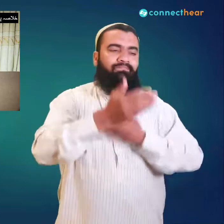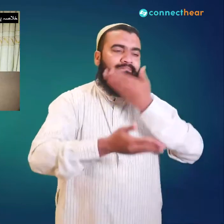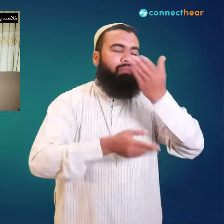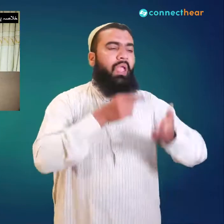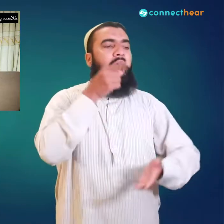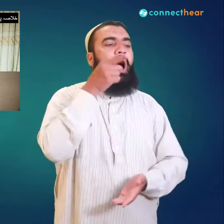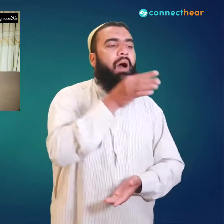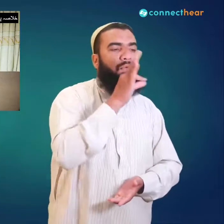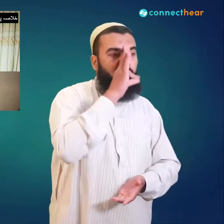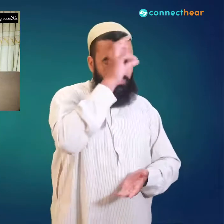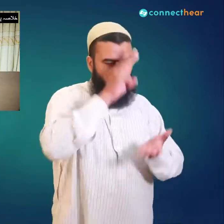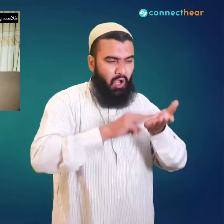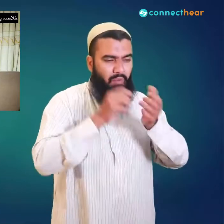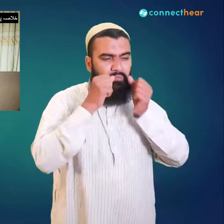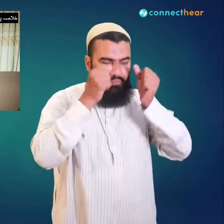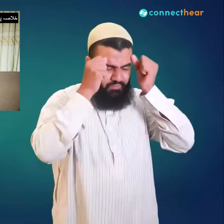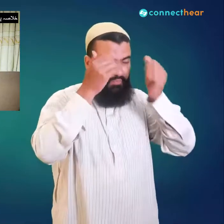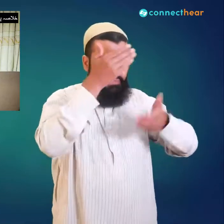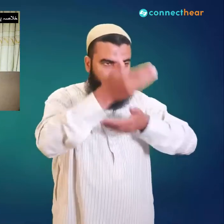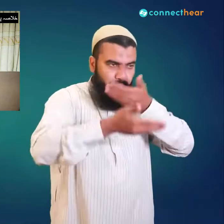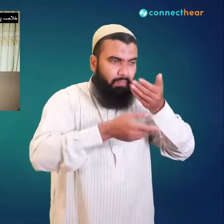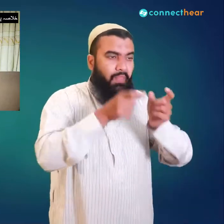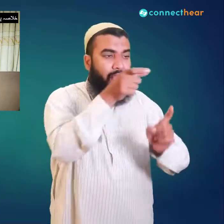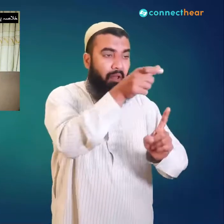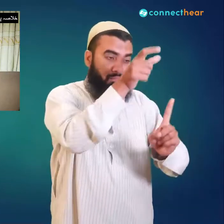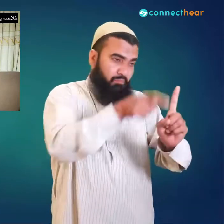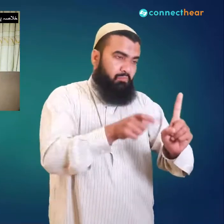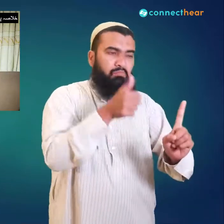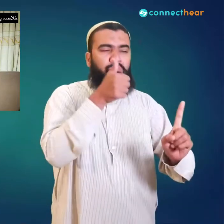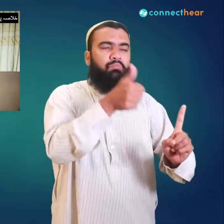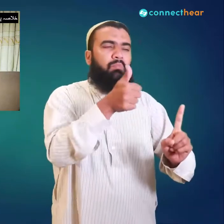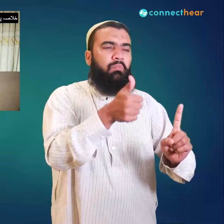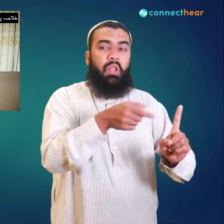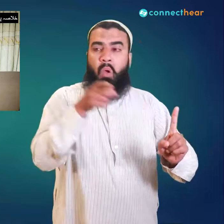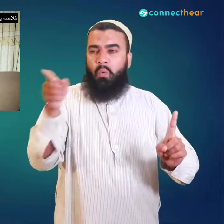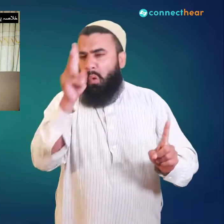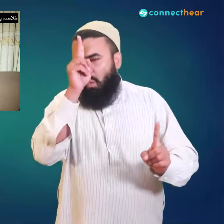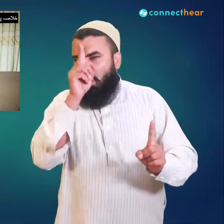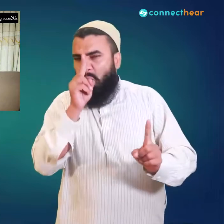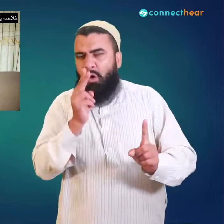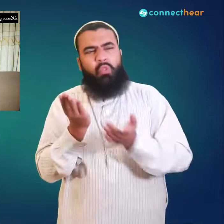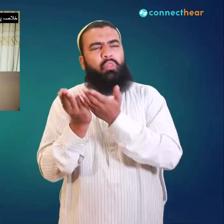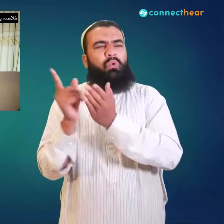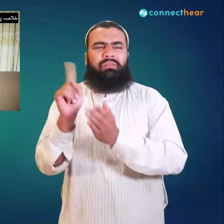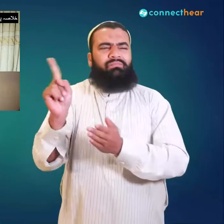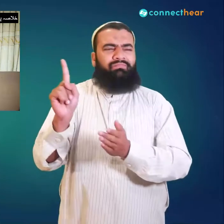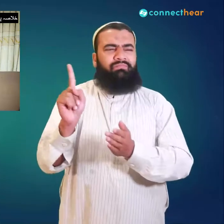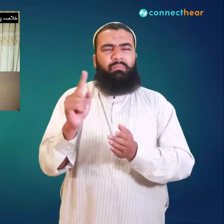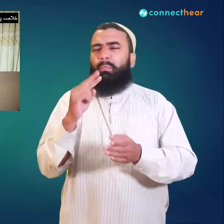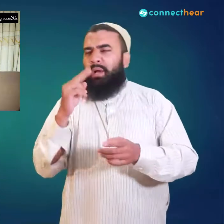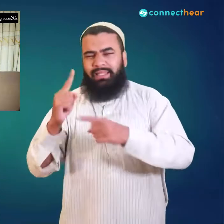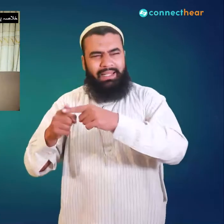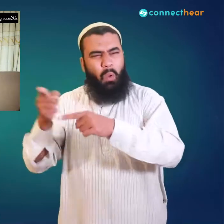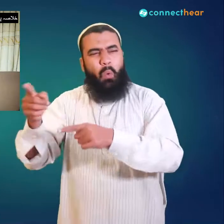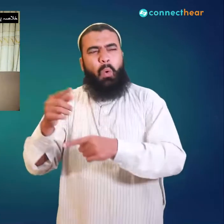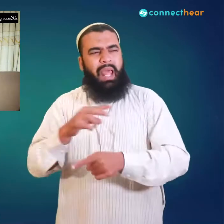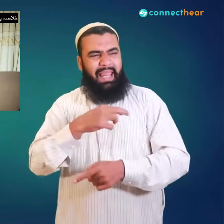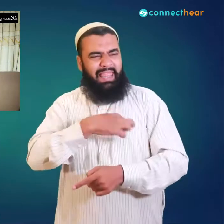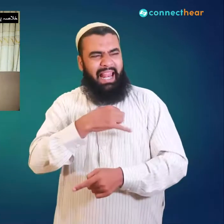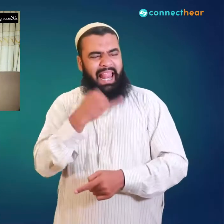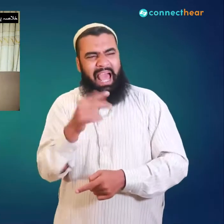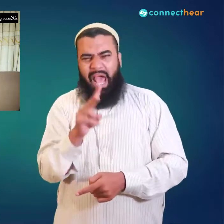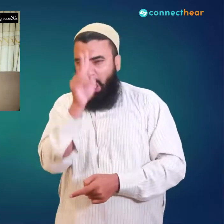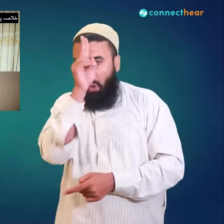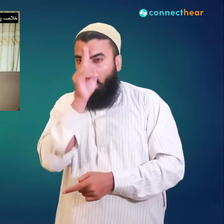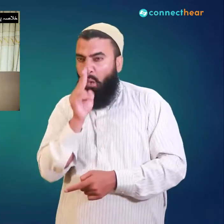یہ آیت نازل ہوئی جس میں واضح طور پر فرما دیا گیا کہ وَلَا تُصَلِّ عَلَىٰ أَحَدٍ مِّنْهُمْ مَاتَ أَبَدًا وَلَا تَقُمْ